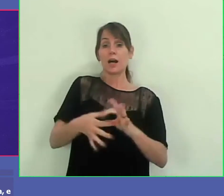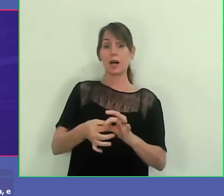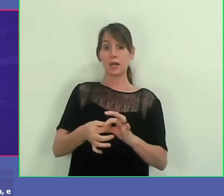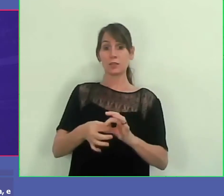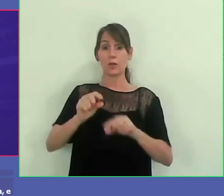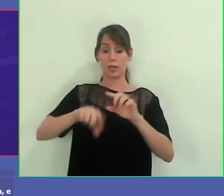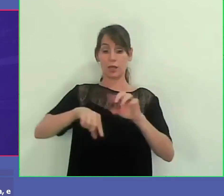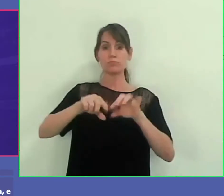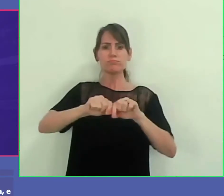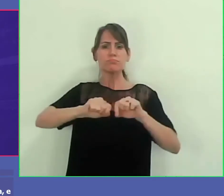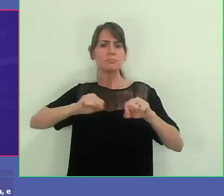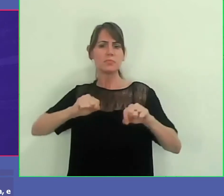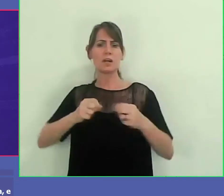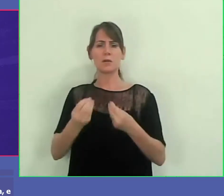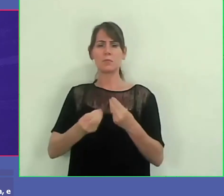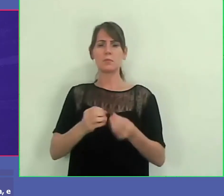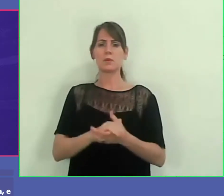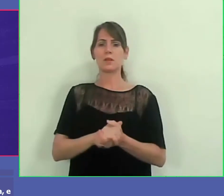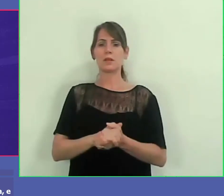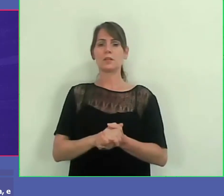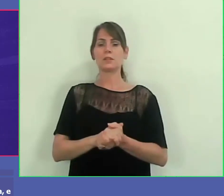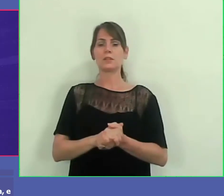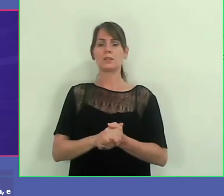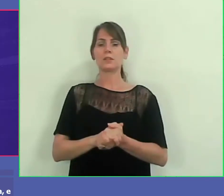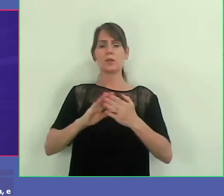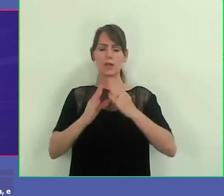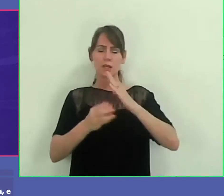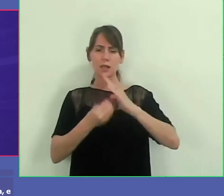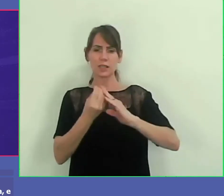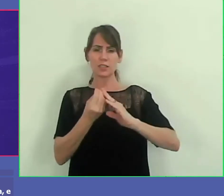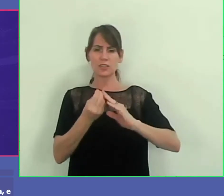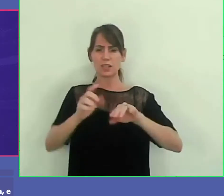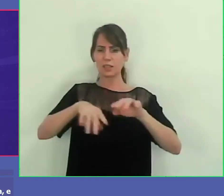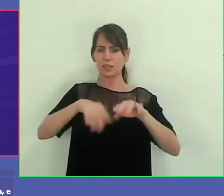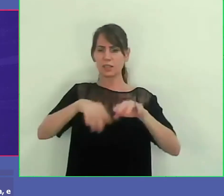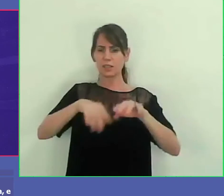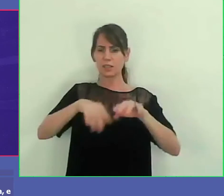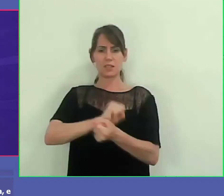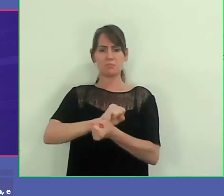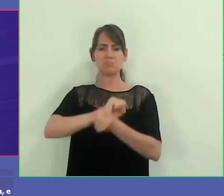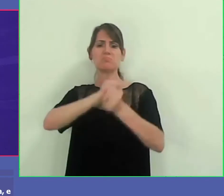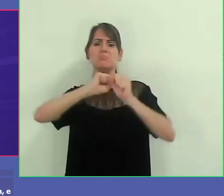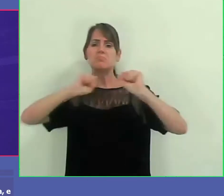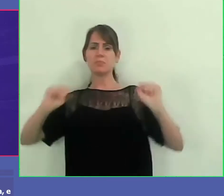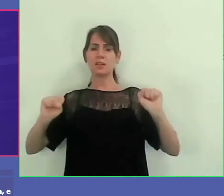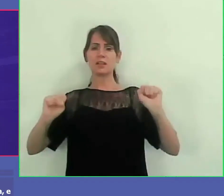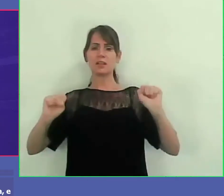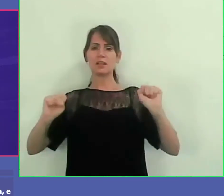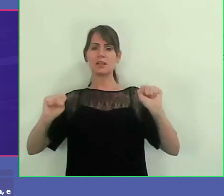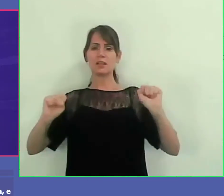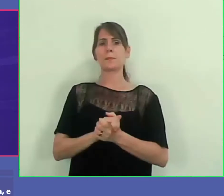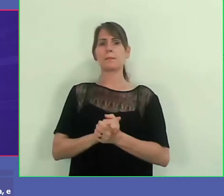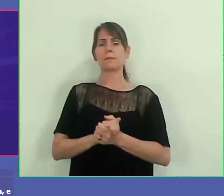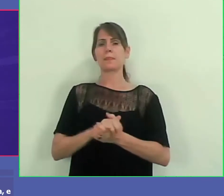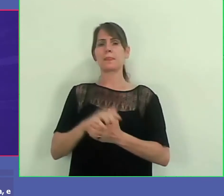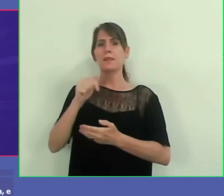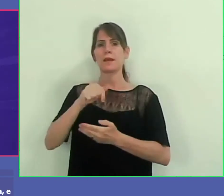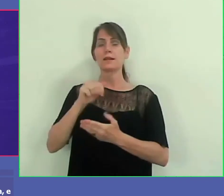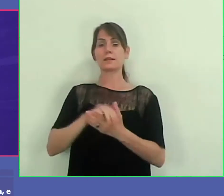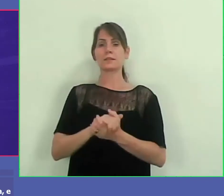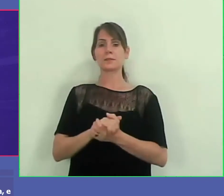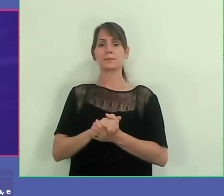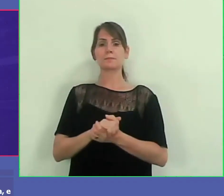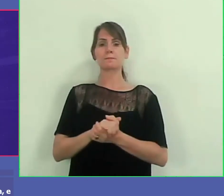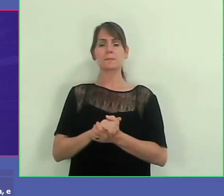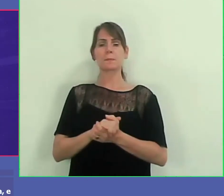terra, e o que a igreja desamarrar, o que a igreja libertar, o que a igreja soltar aqui na terra. Na verdade, a igreja